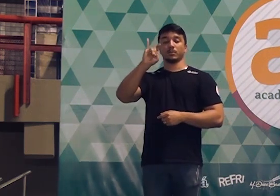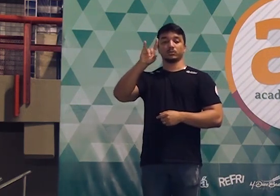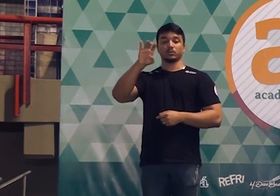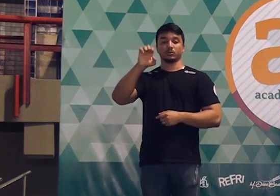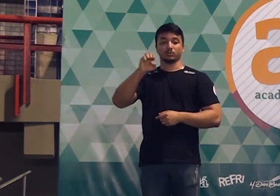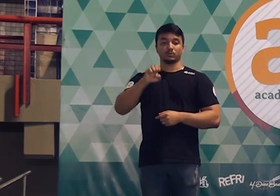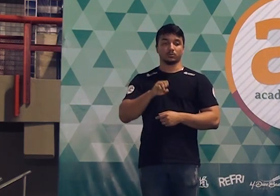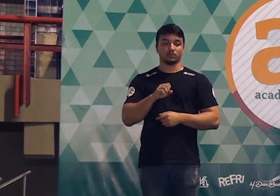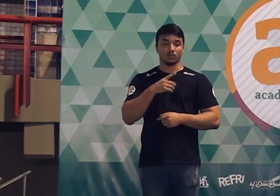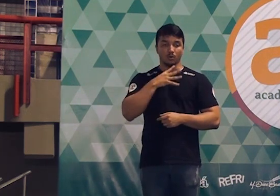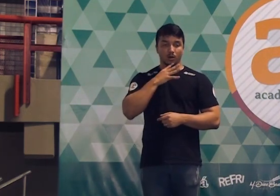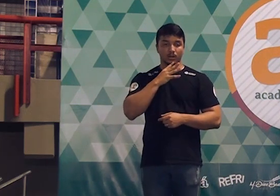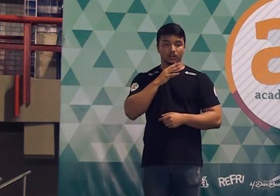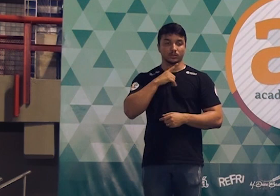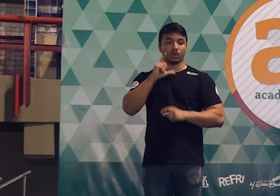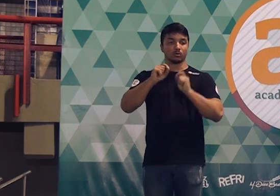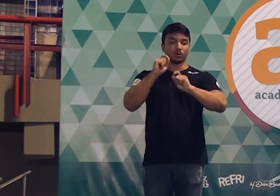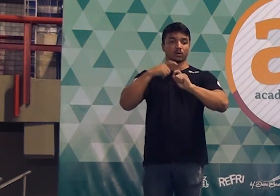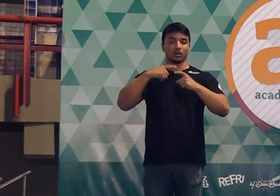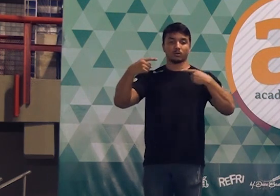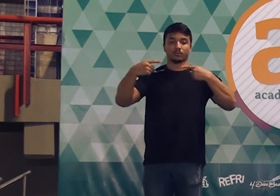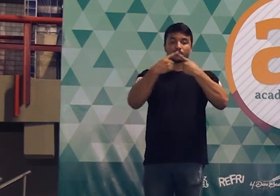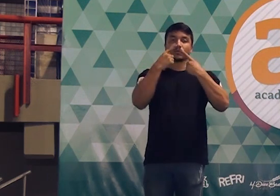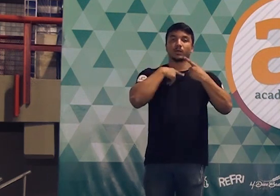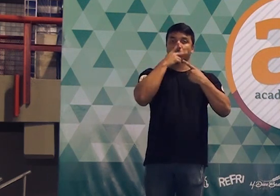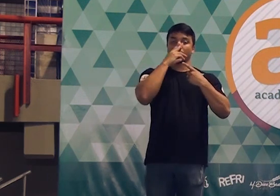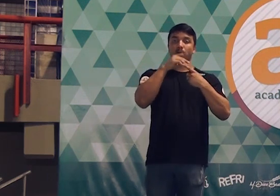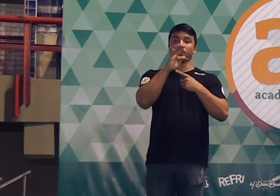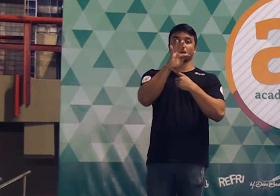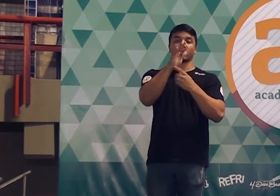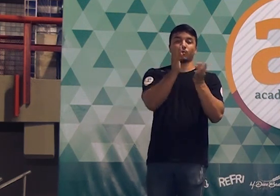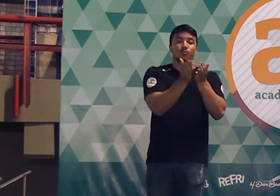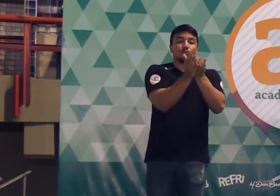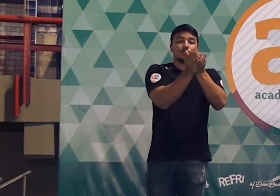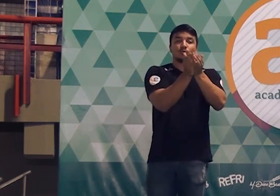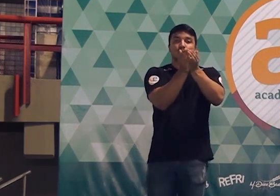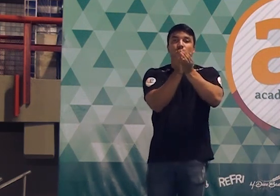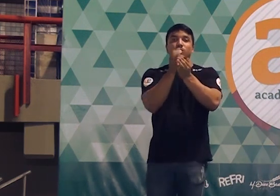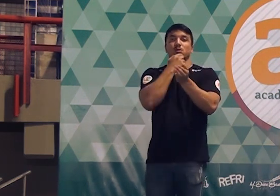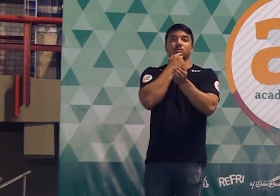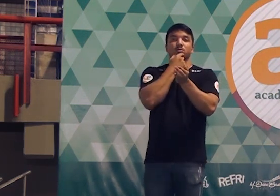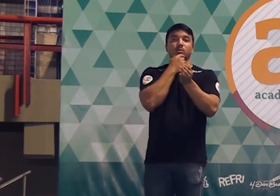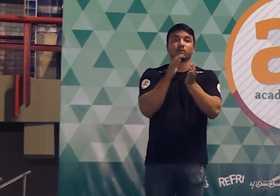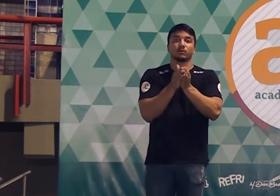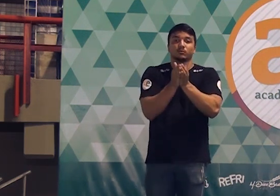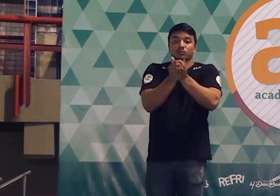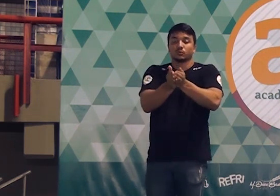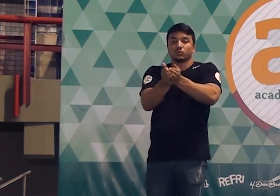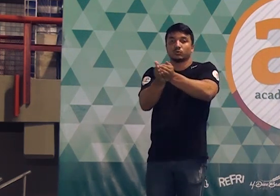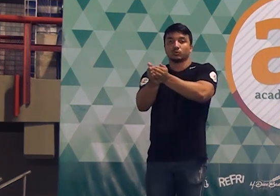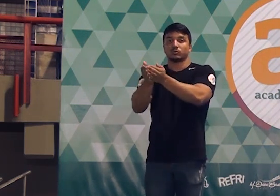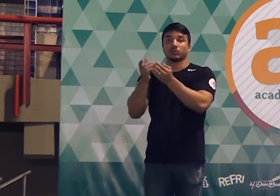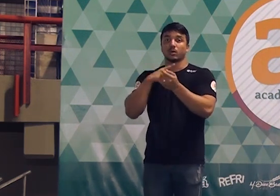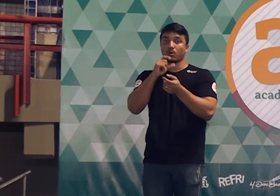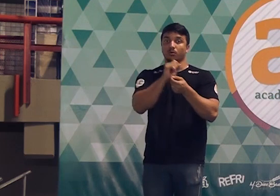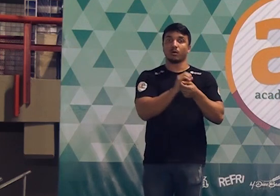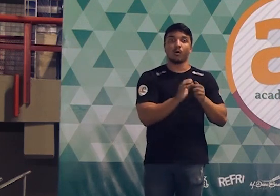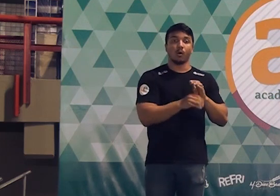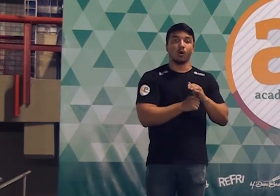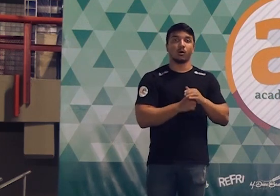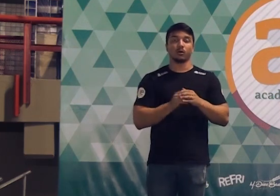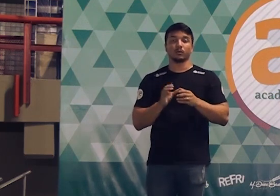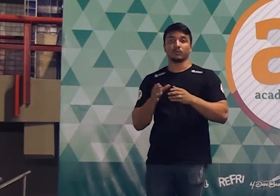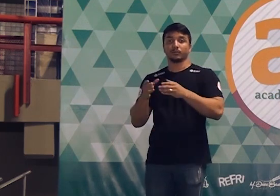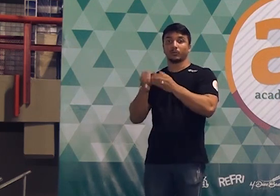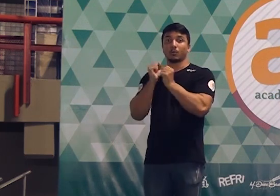já ouviu falar disso, não já? Que é o quê? A fragata inglesa que vê navio traficando escravo, pode